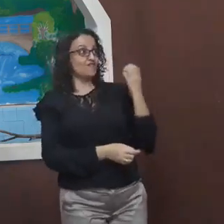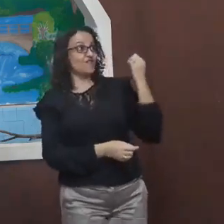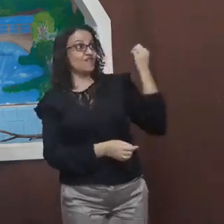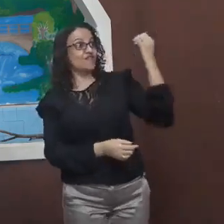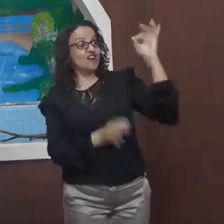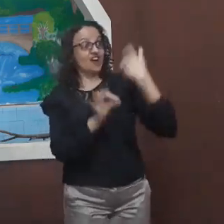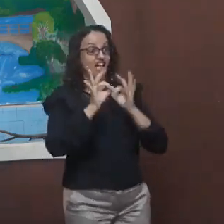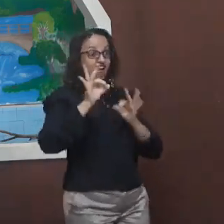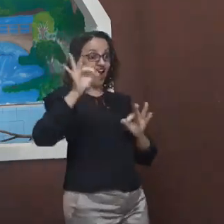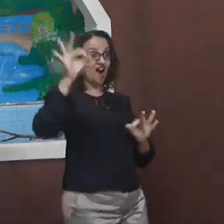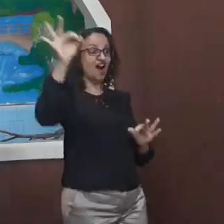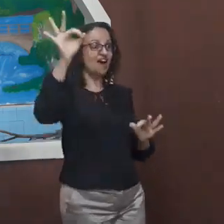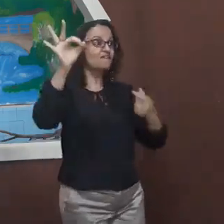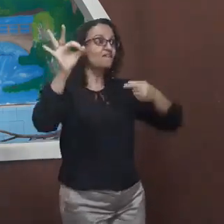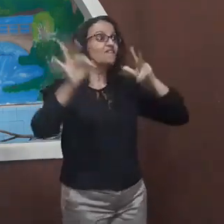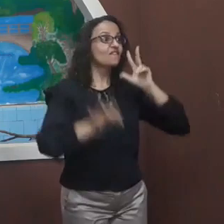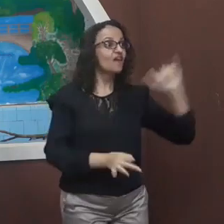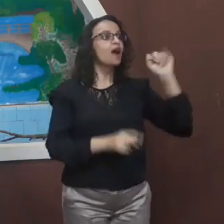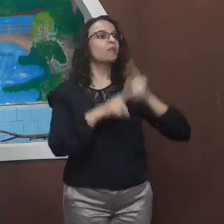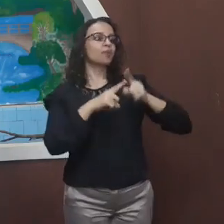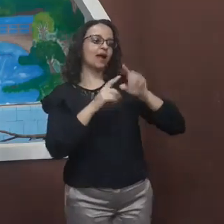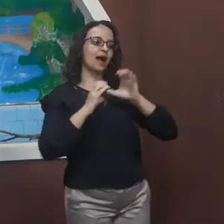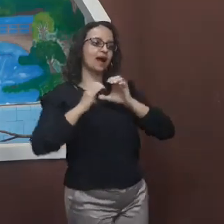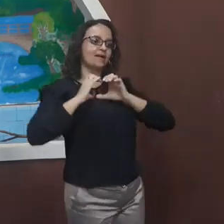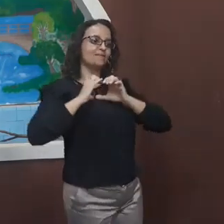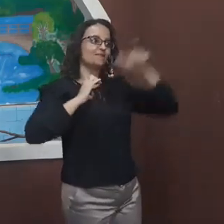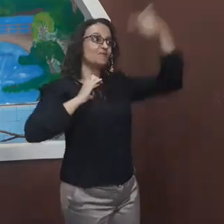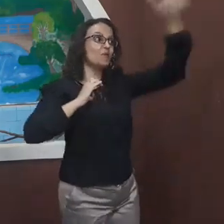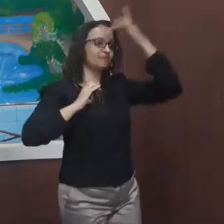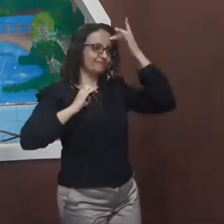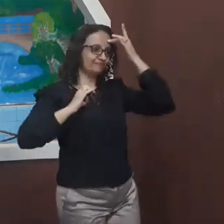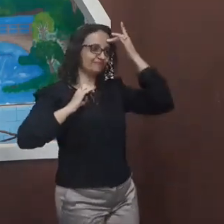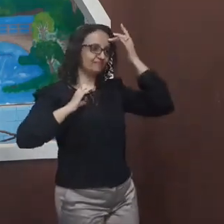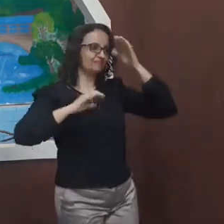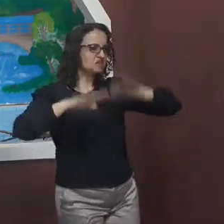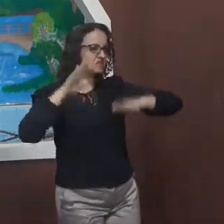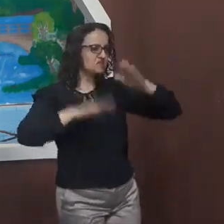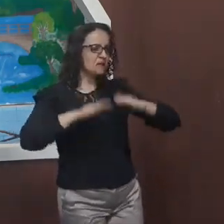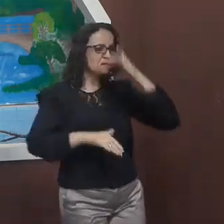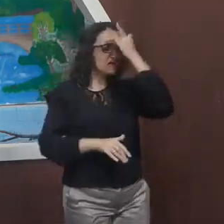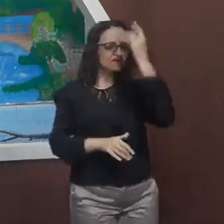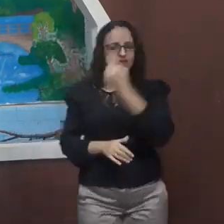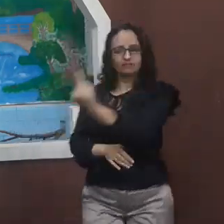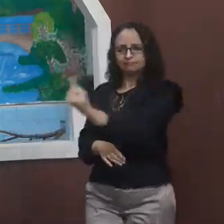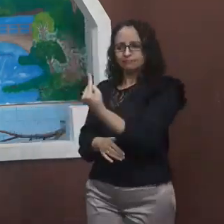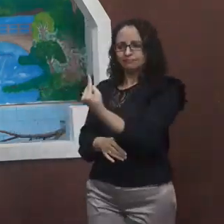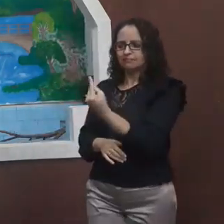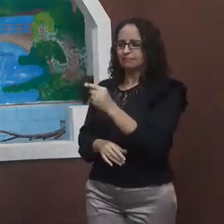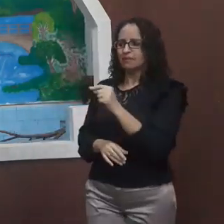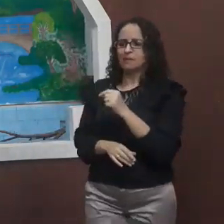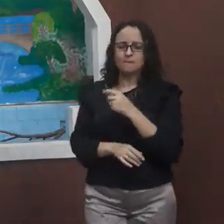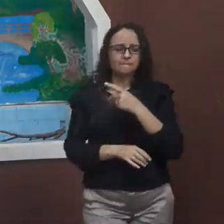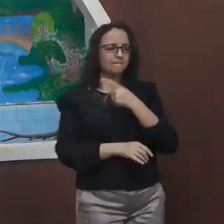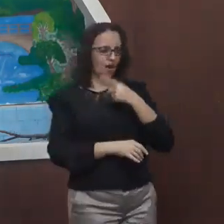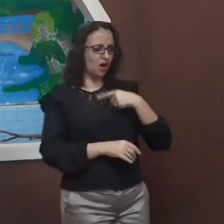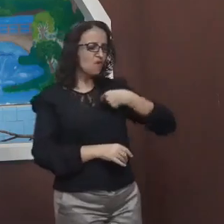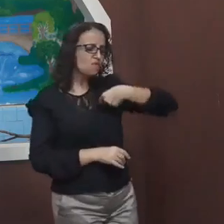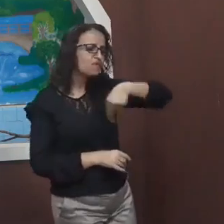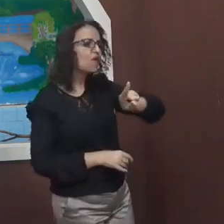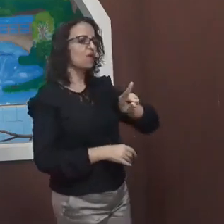irmãos ligam aqui para mim e falam: pastor, estou indo viajar, ore por mim. Eu falei: por quê? Porque eu vou ver o